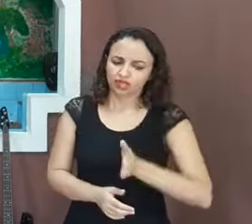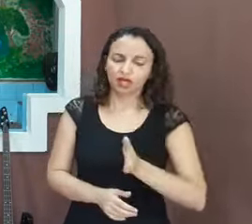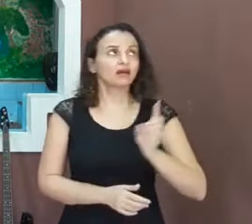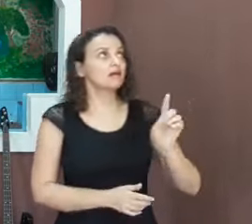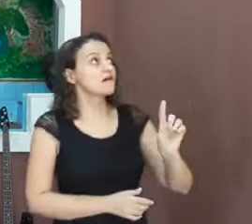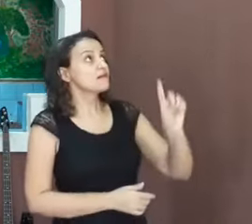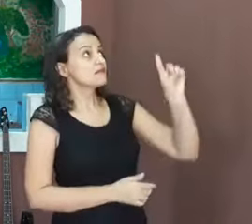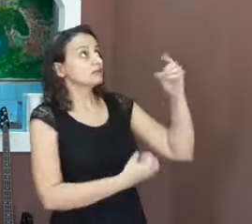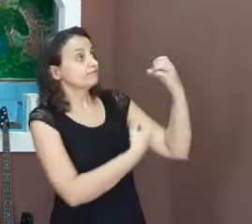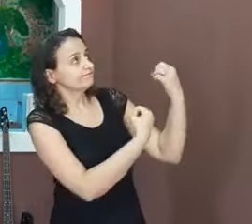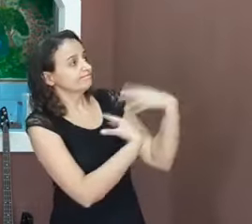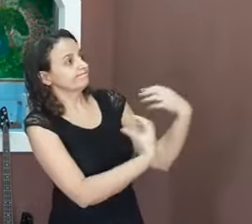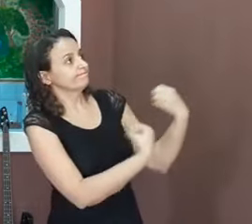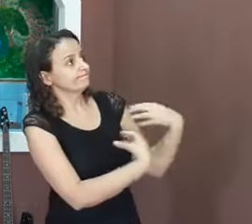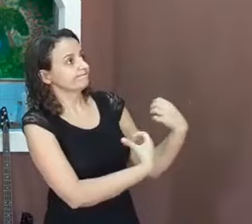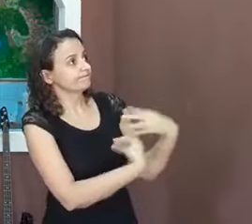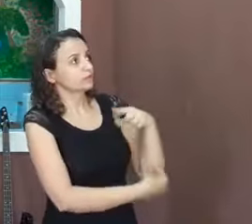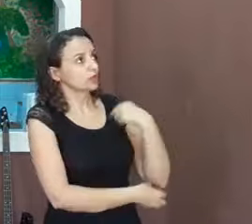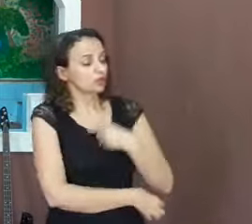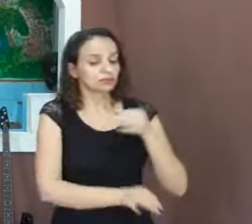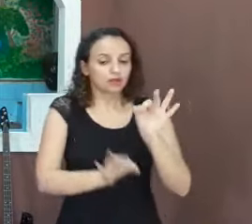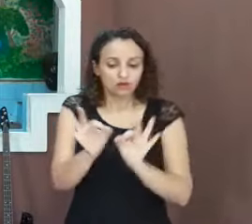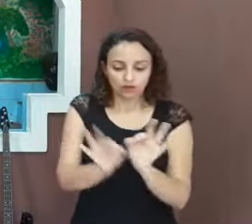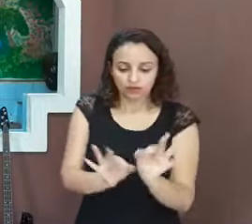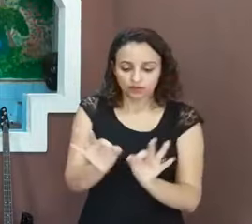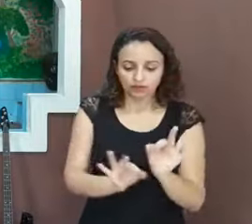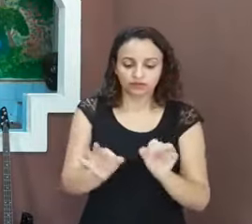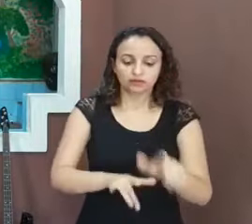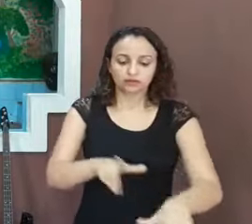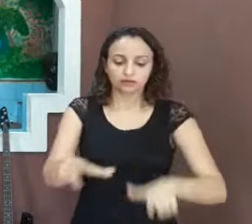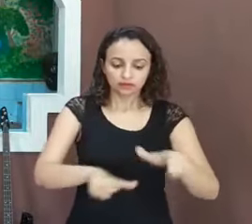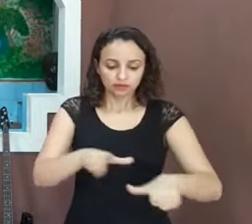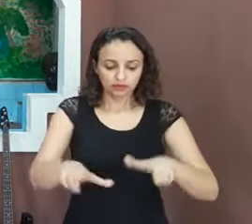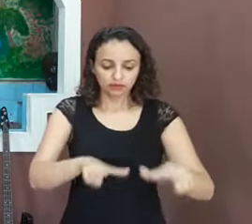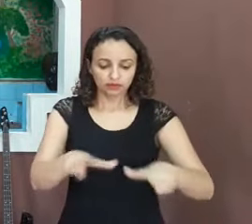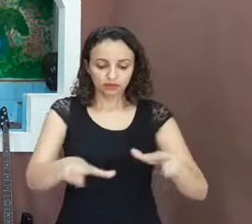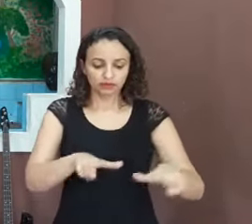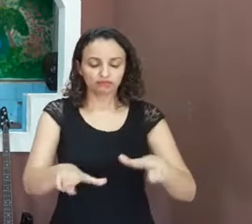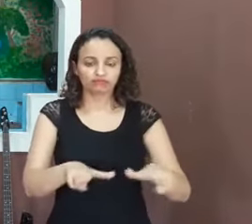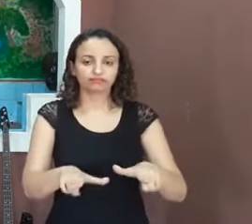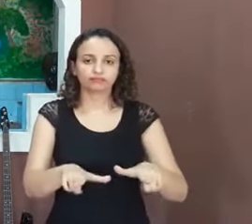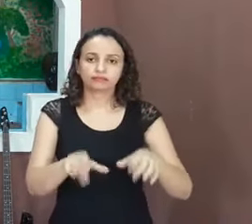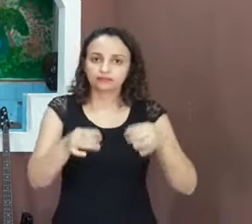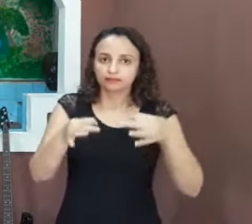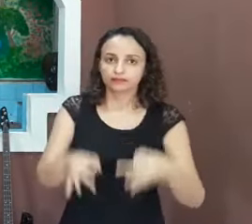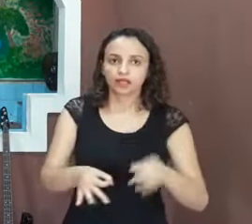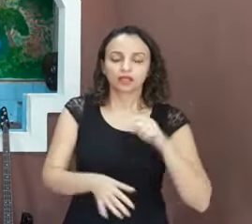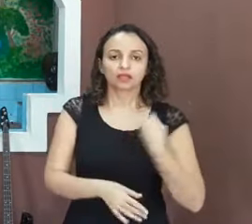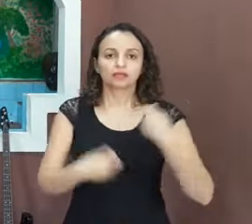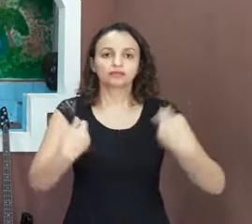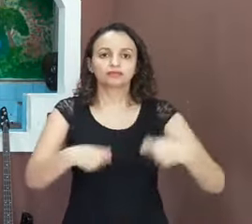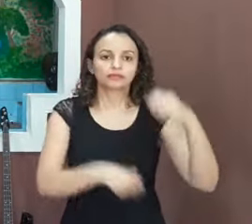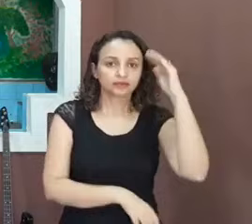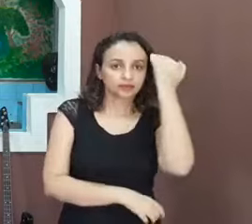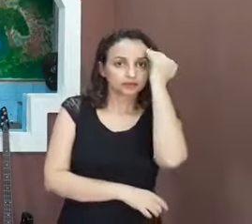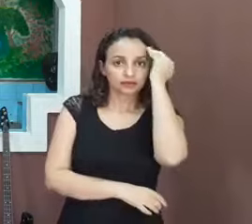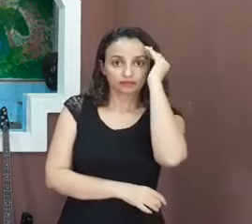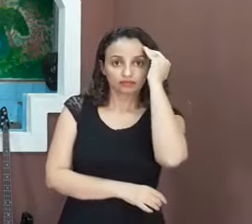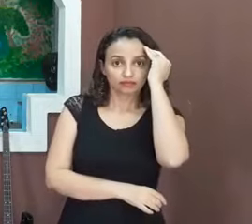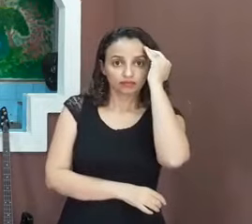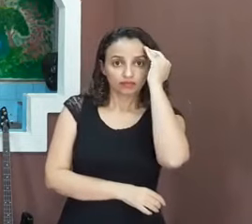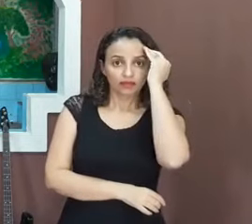quanto à organização do trabalho. Existe uma organização do trabalho. E aí nós precisamos entender que as hierarquias